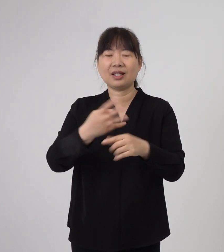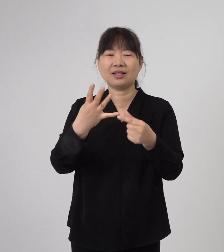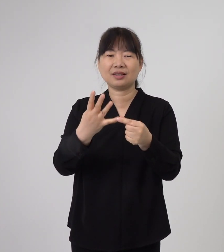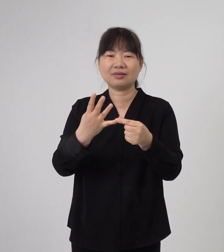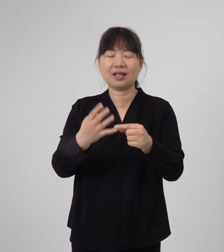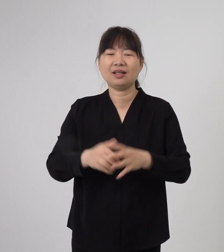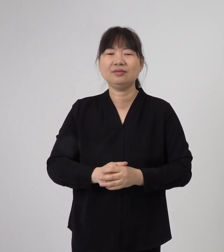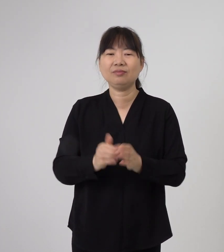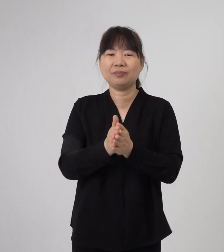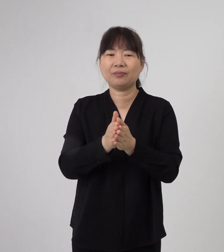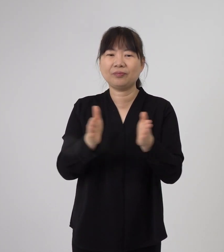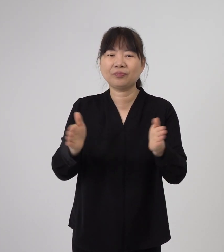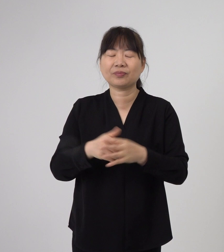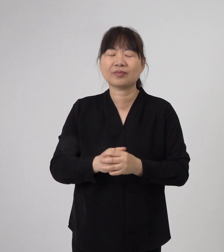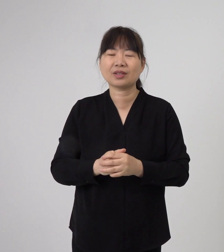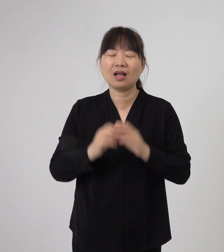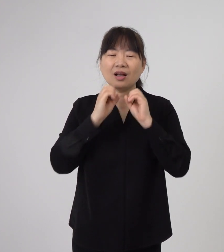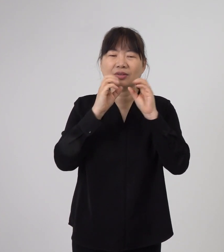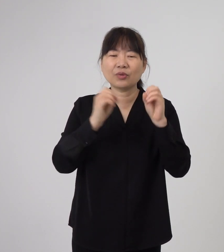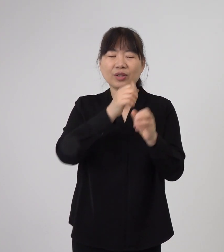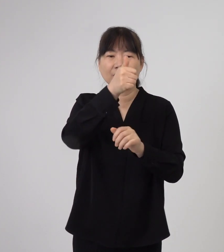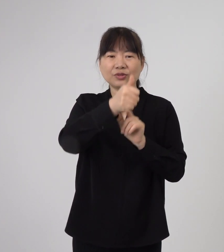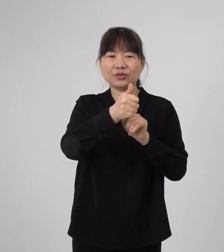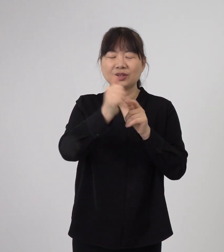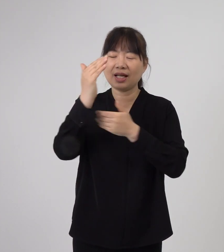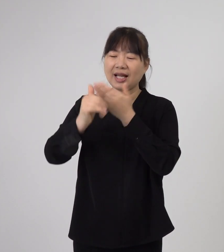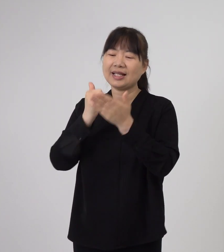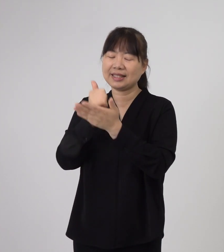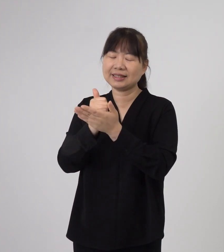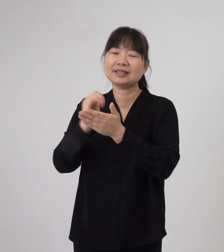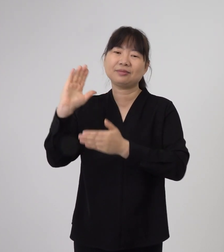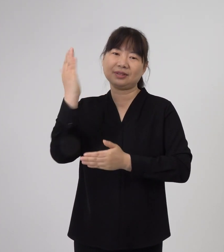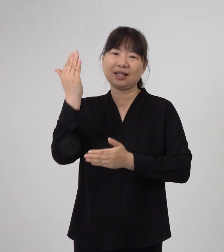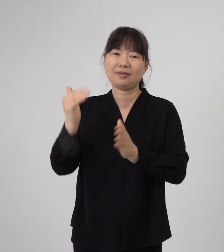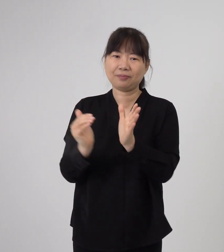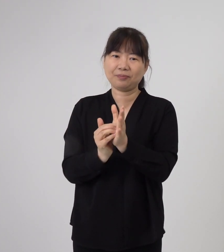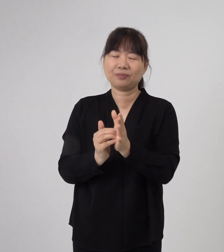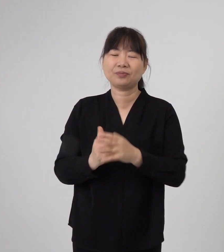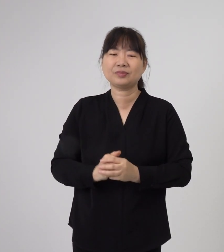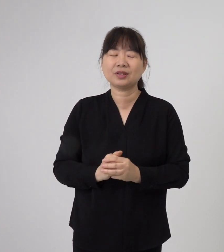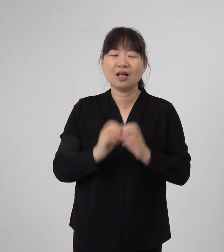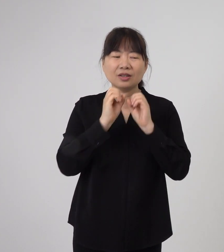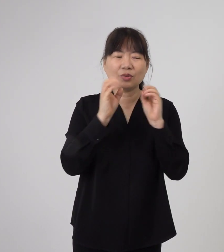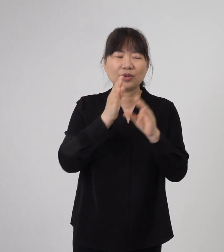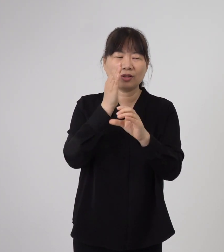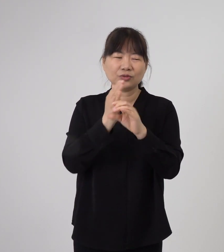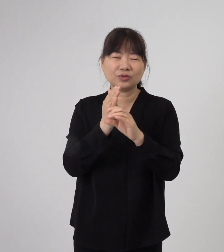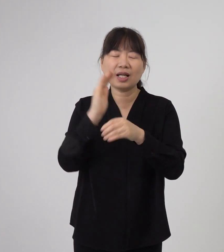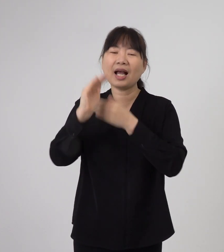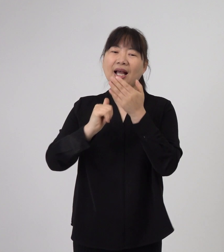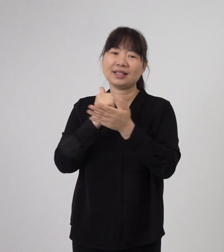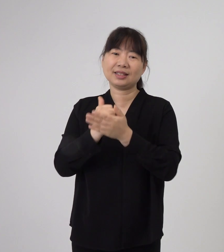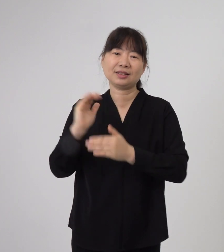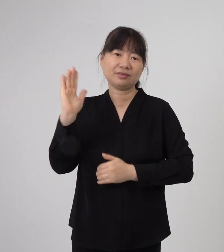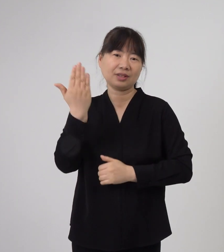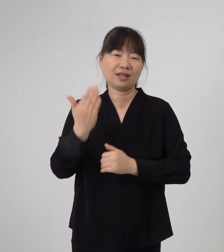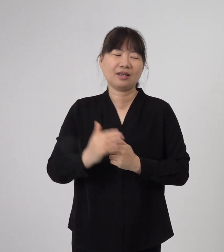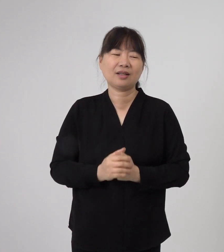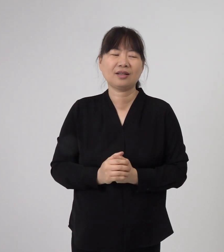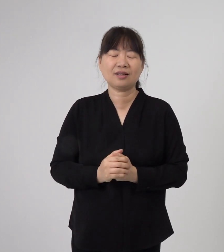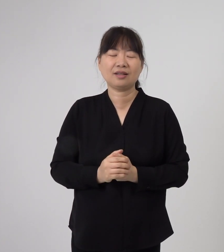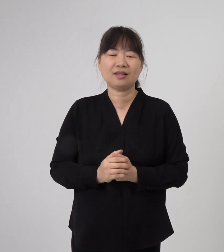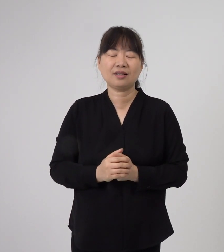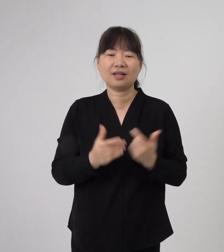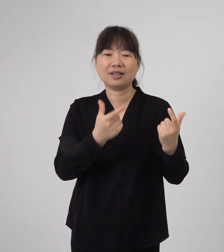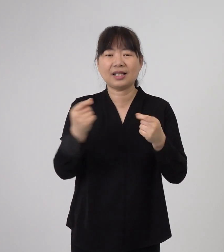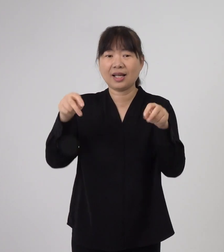번째, 시작. 선교의 주인은 하나님이시다. 아멘. 선교의 주체는 하나님이에요.